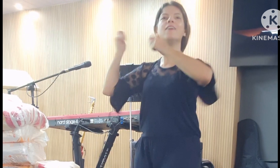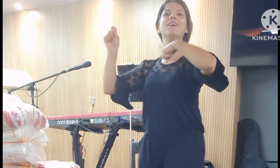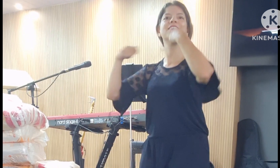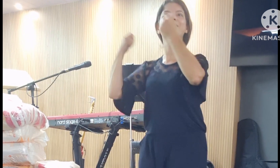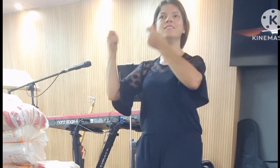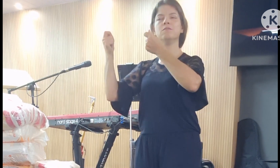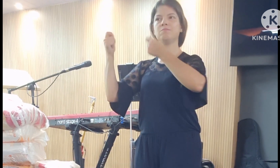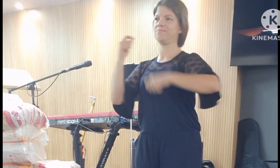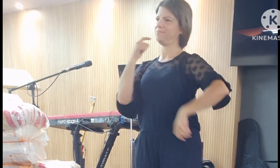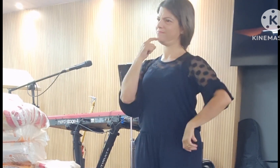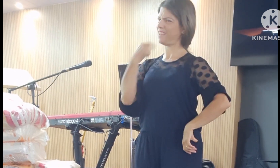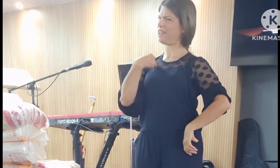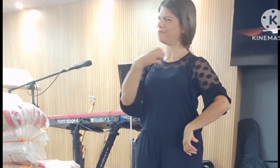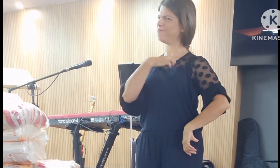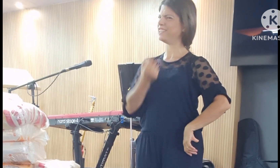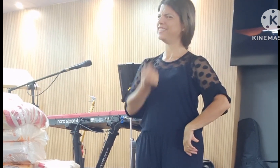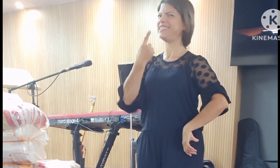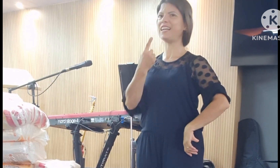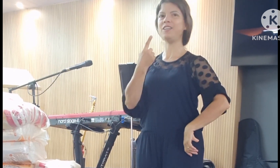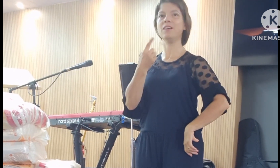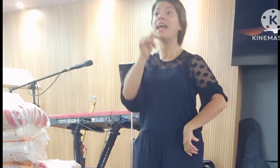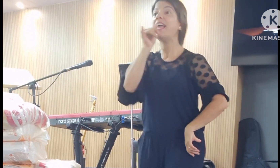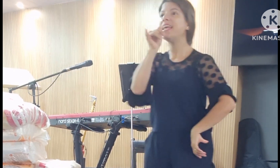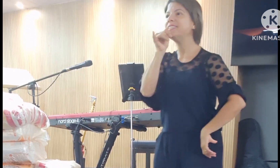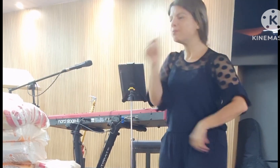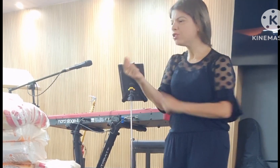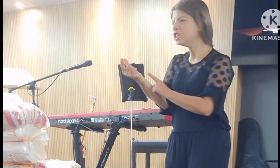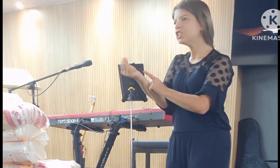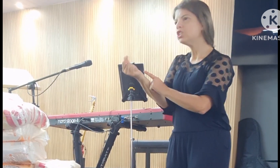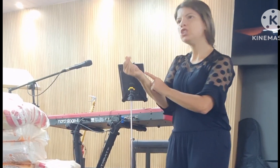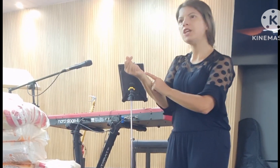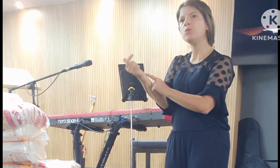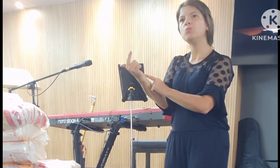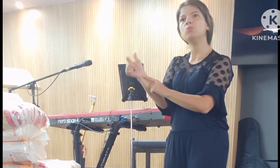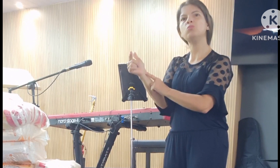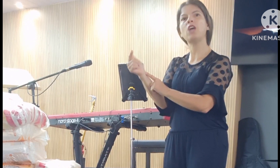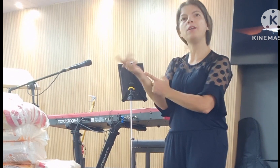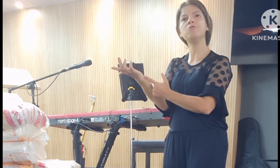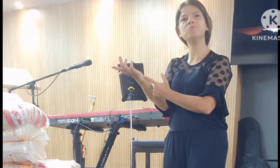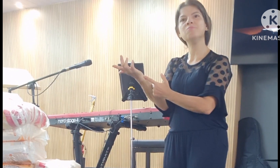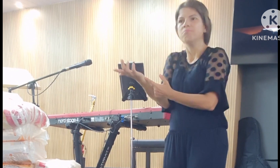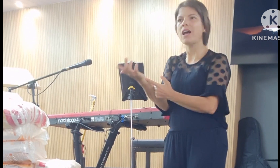Começou a acontecer umas coisas estranhas, porque eu não tinha dinheiro, o cara da portaria deixou eu entrar de graça.